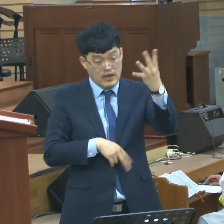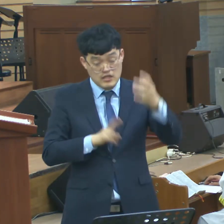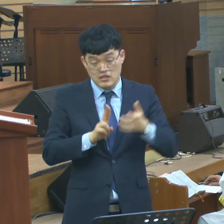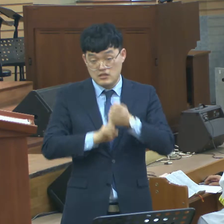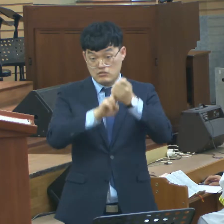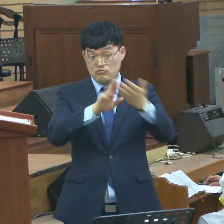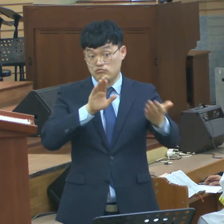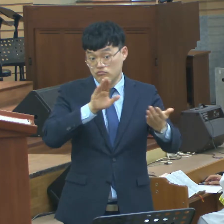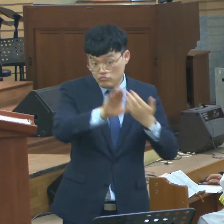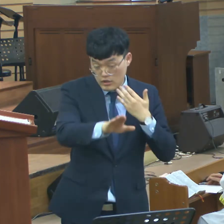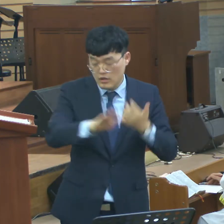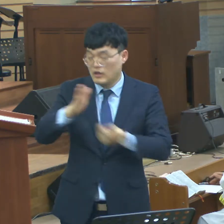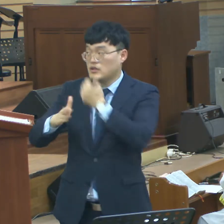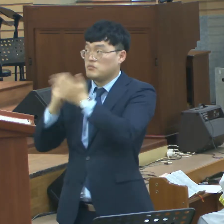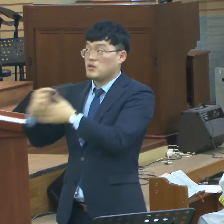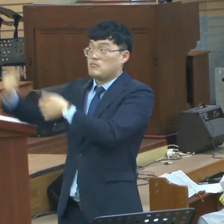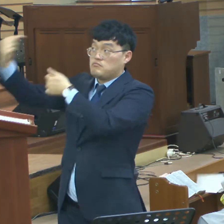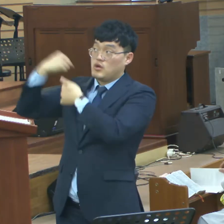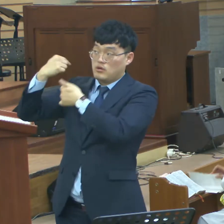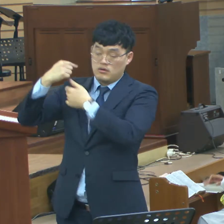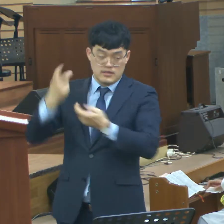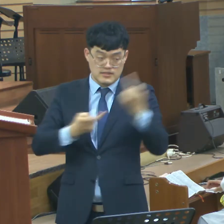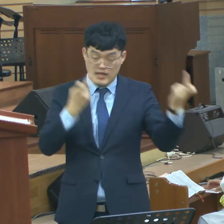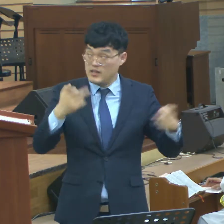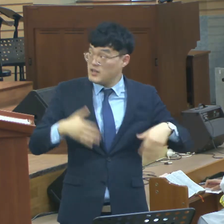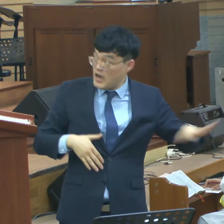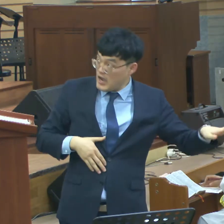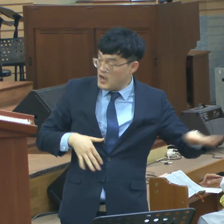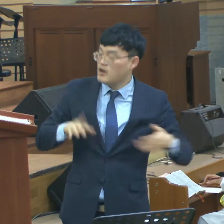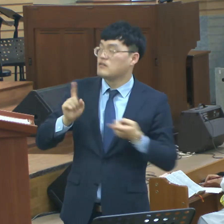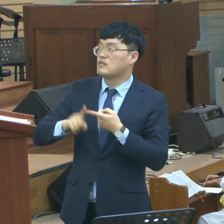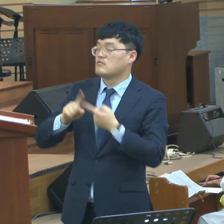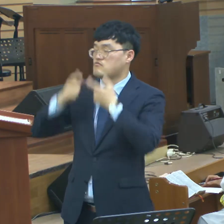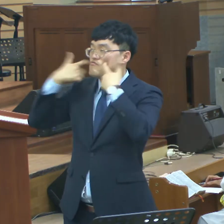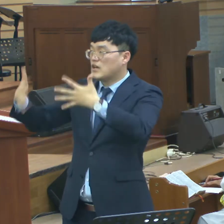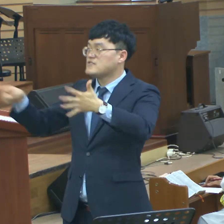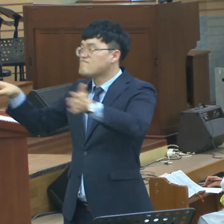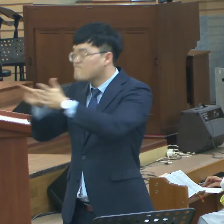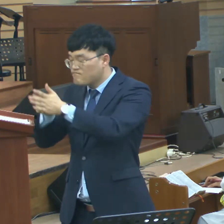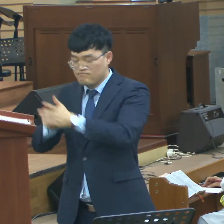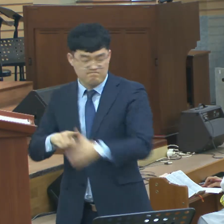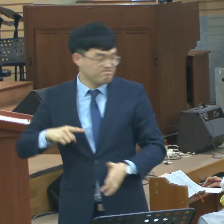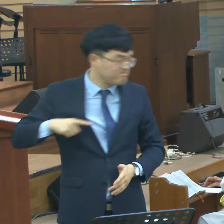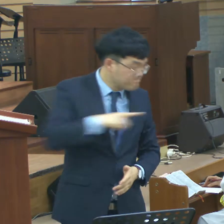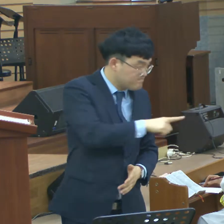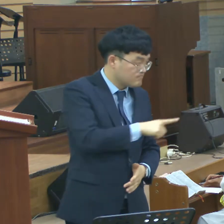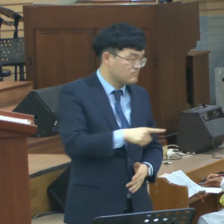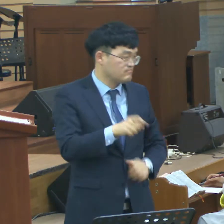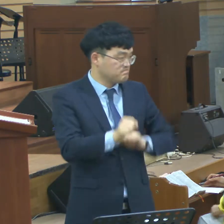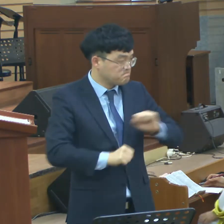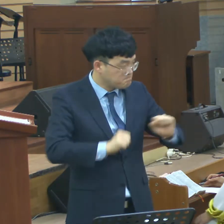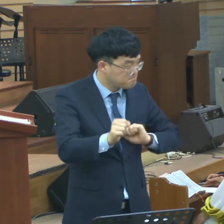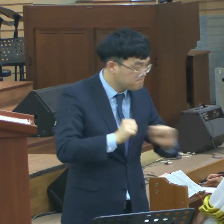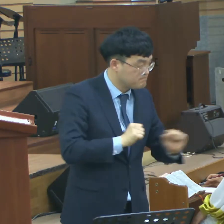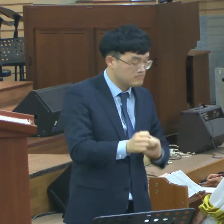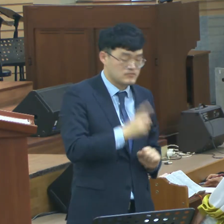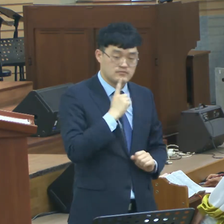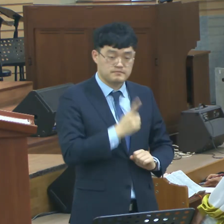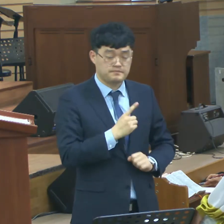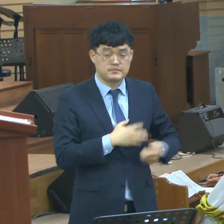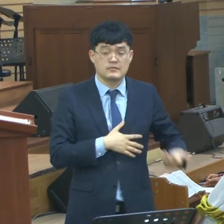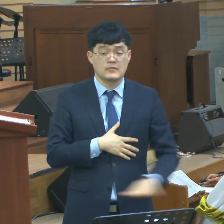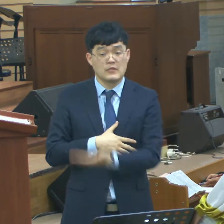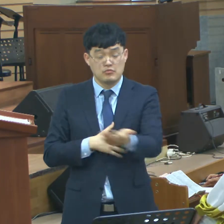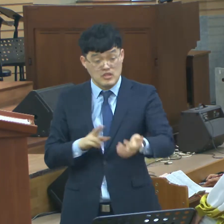절대로 뒤로 빠질 뿐이 아니라는 확신이 있었다 하는 것입니다. 성도 여러분, 기적을 경험하면